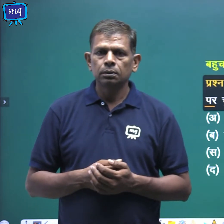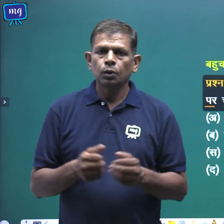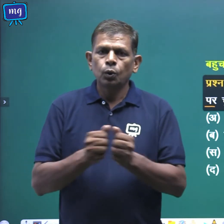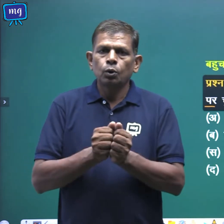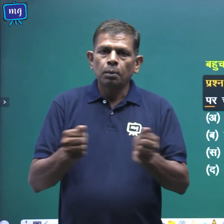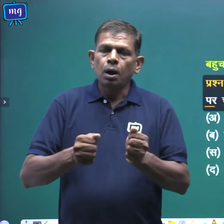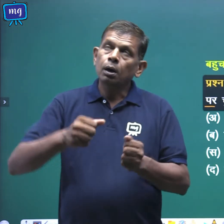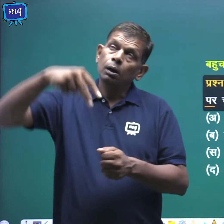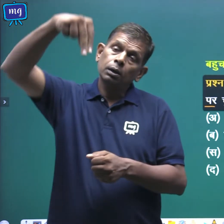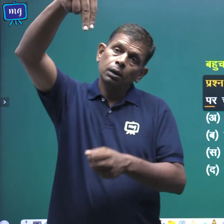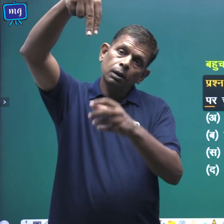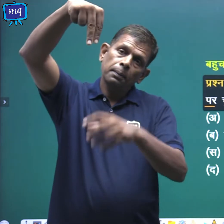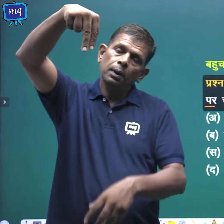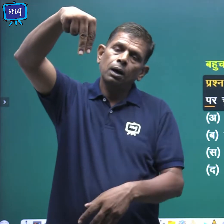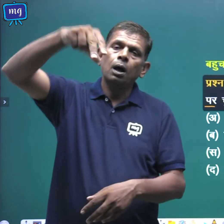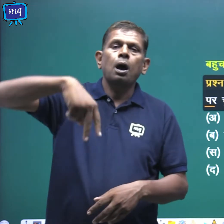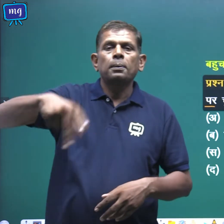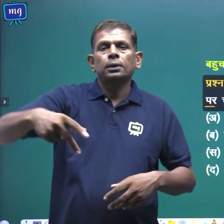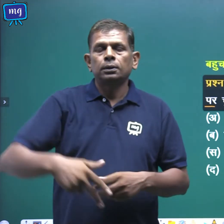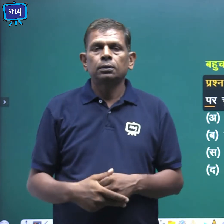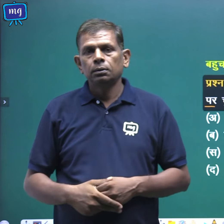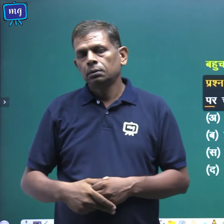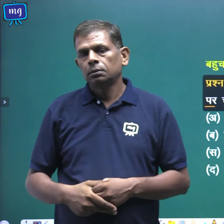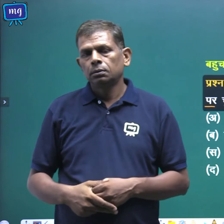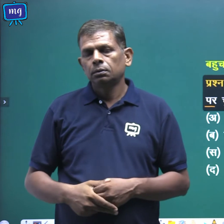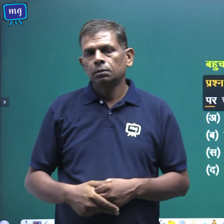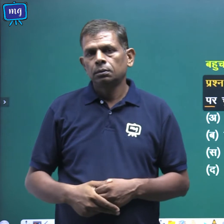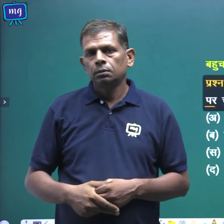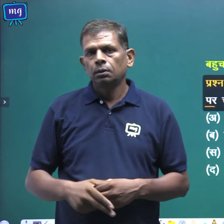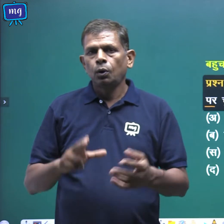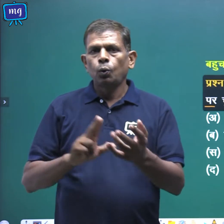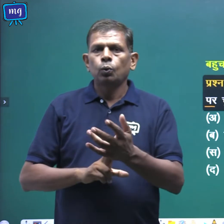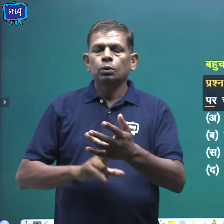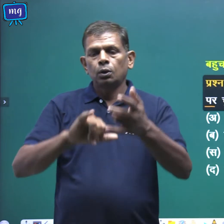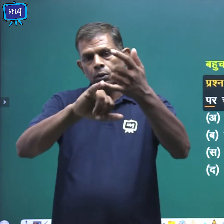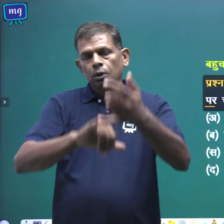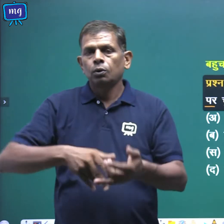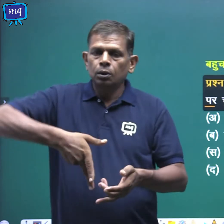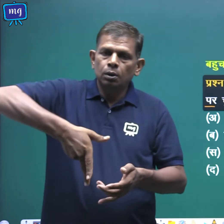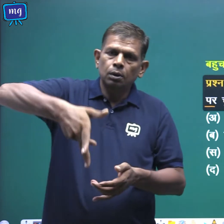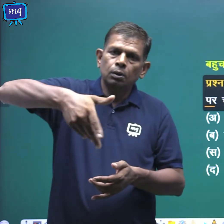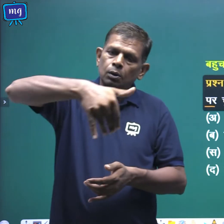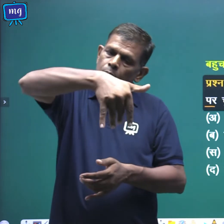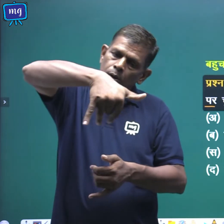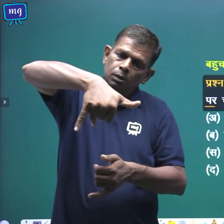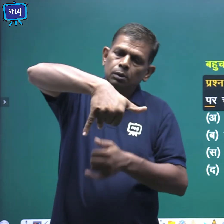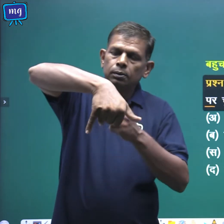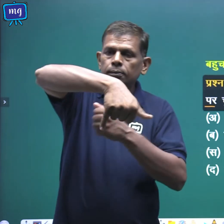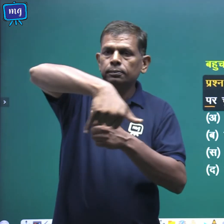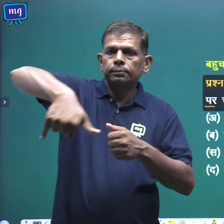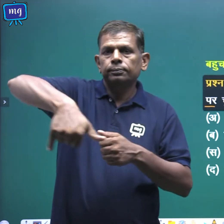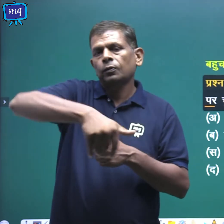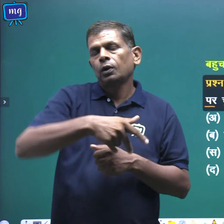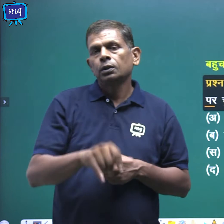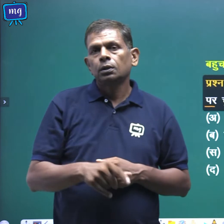चुंबक लटकाने पर हमेशा उत्तर दक्षिण दिशा में ठहरता है। तो